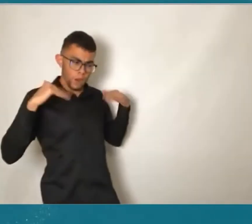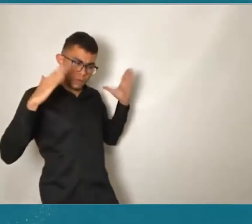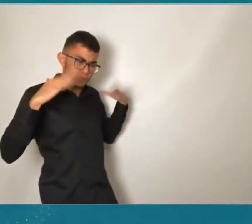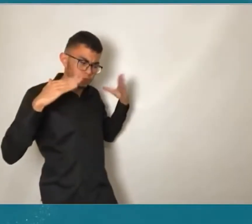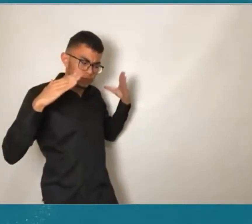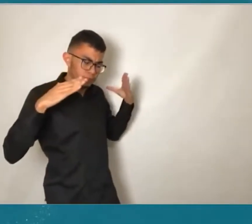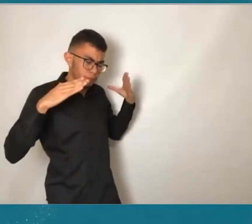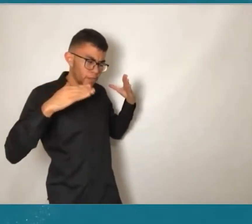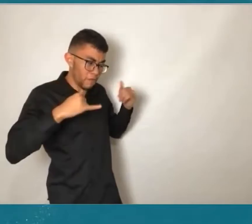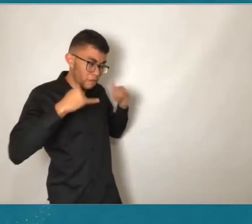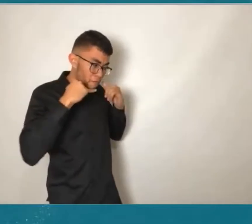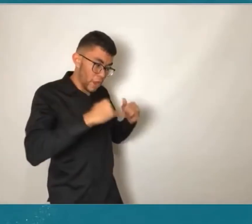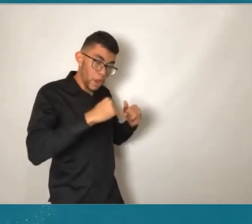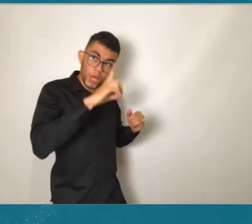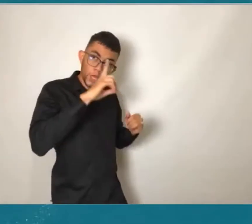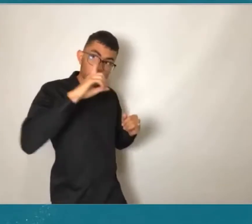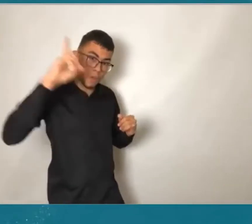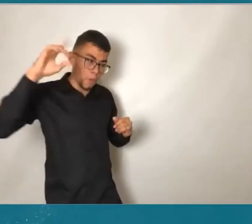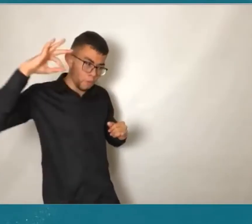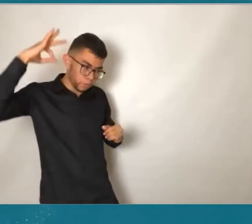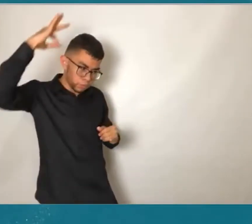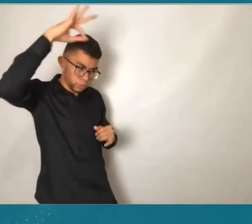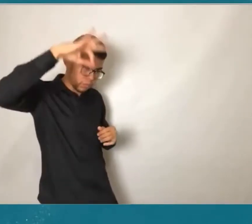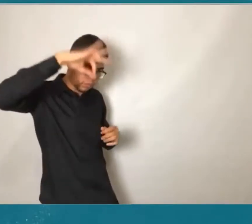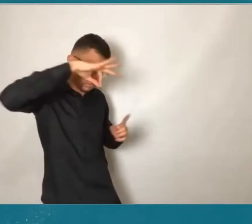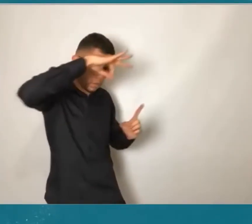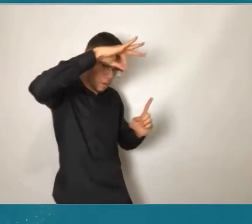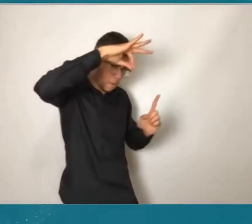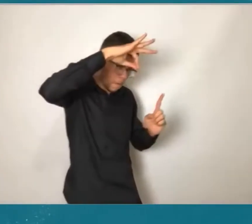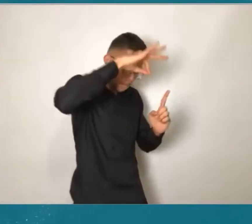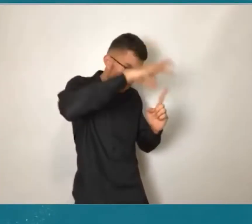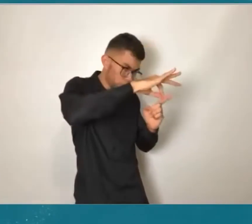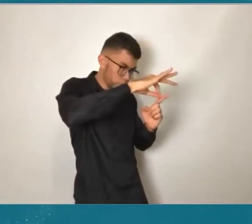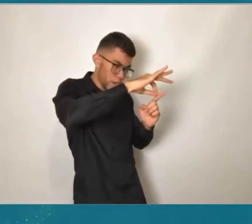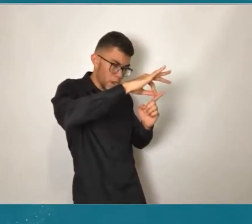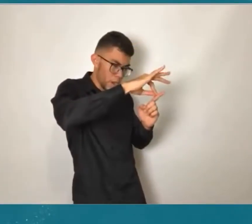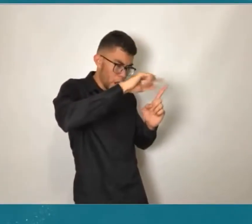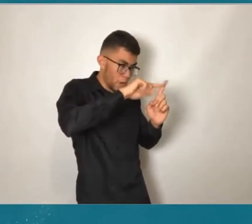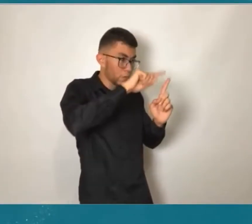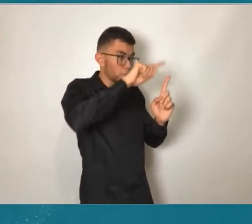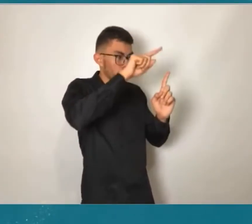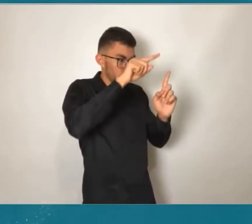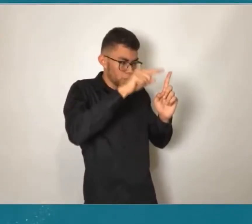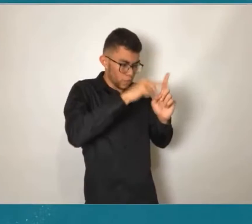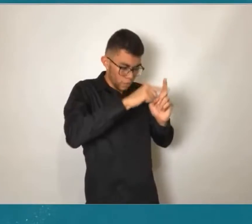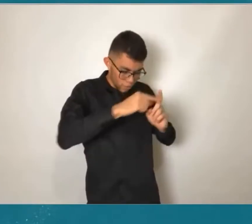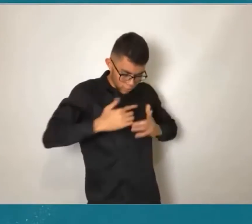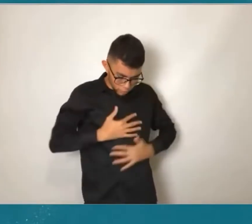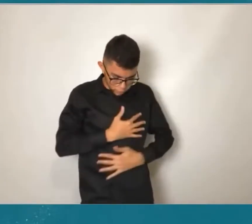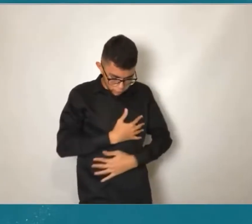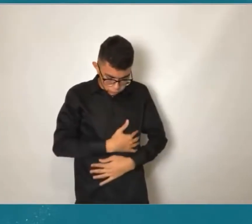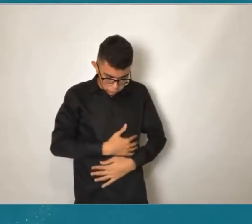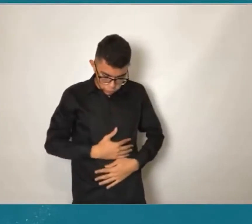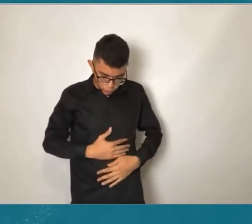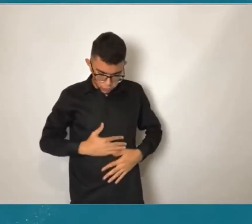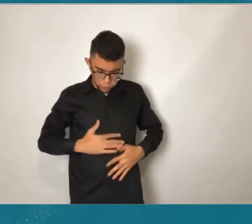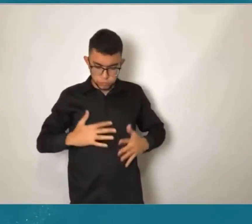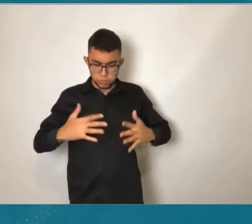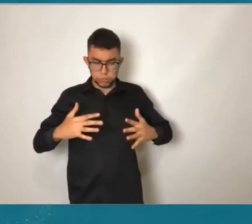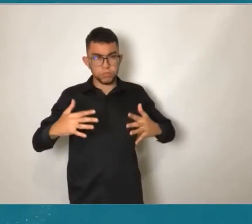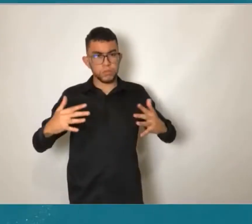Vamos ser simples, vamos? Vamos ser simples. Quanto mais simples, ouviu a palavra profética, ouviu a palavra que o